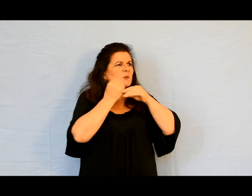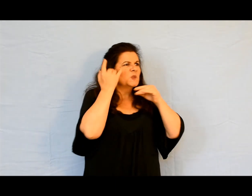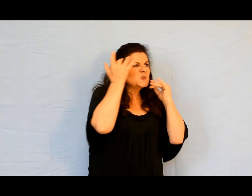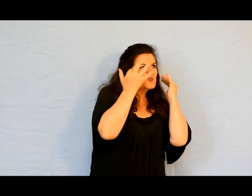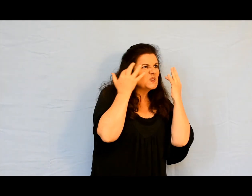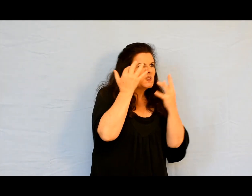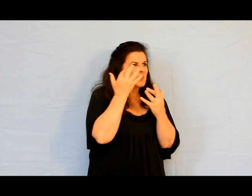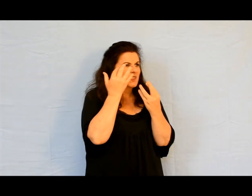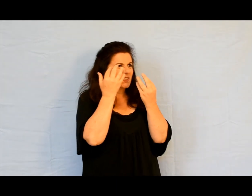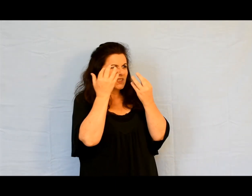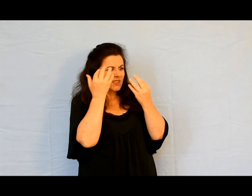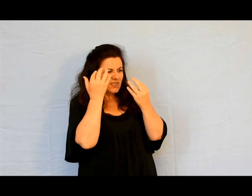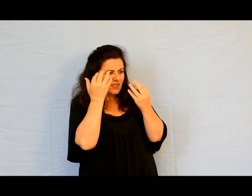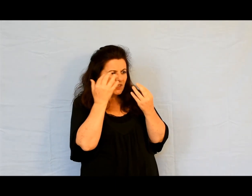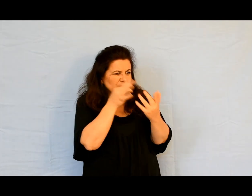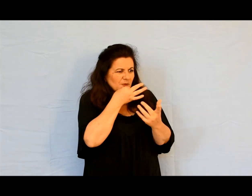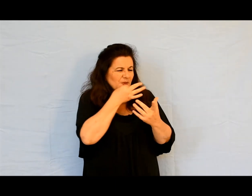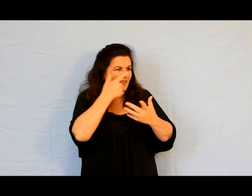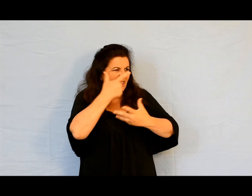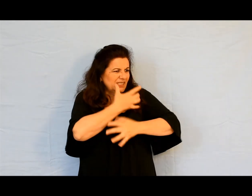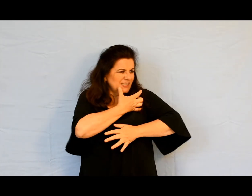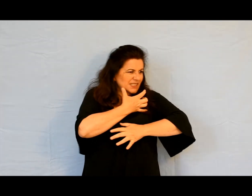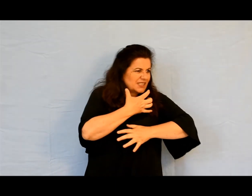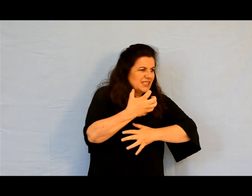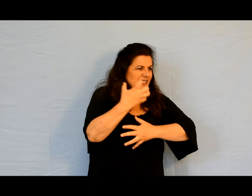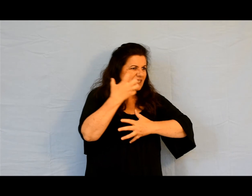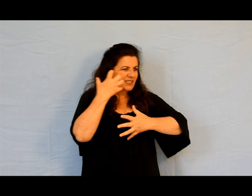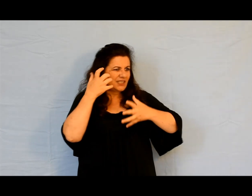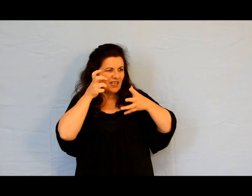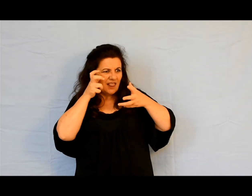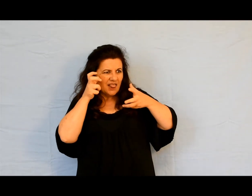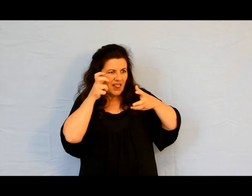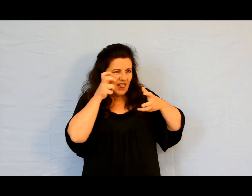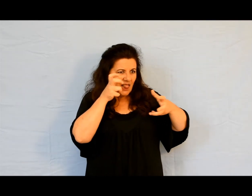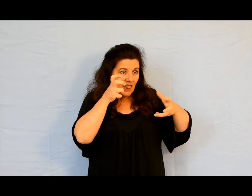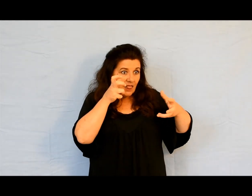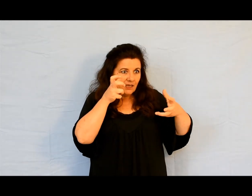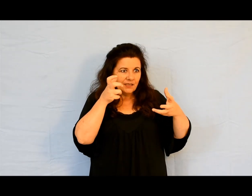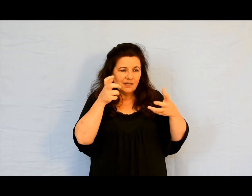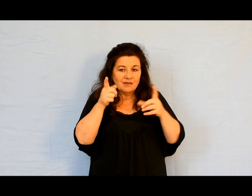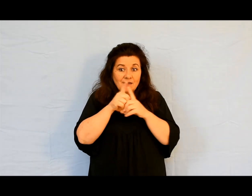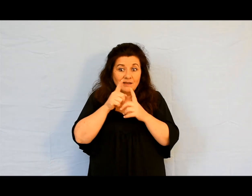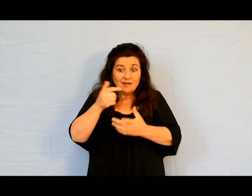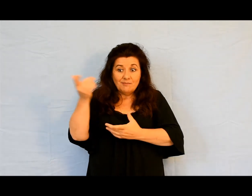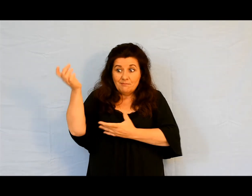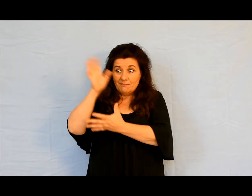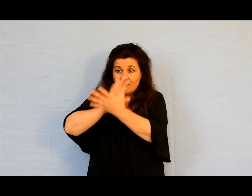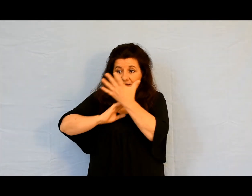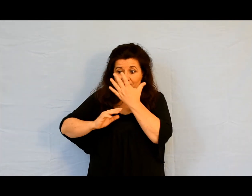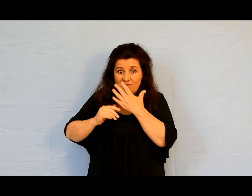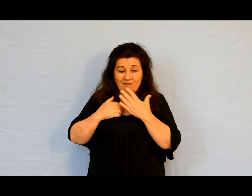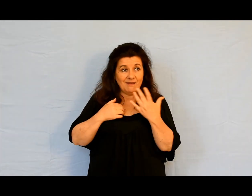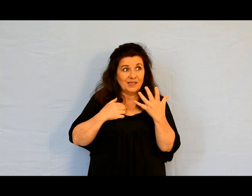richesse étouffent la parole, qui ne donne pas de fruits.